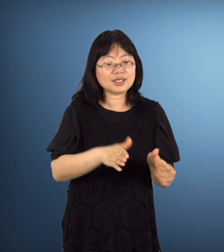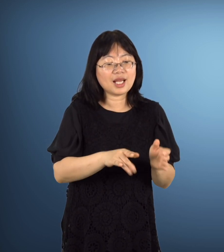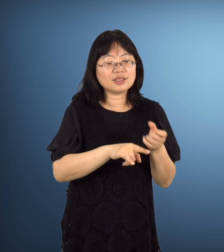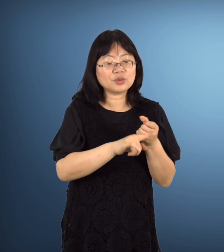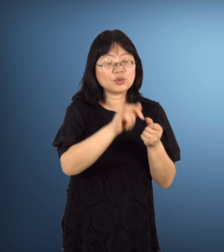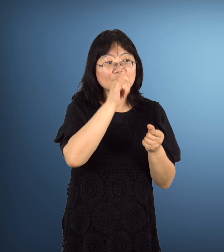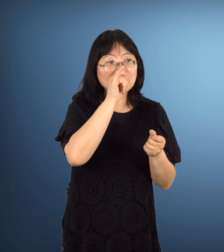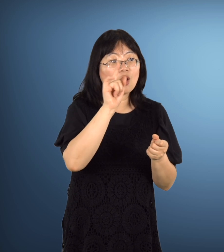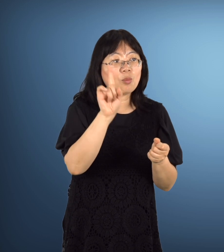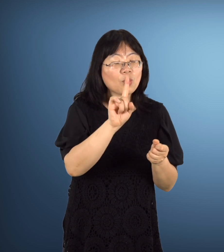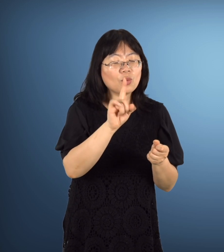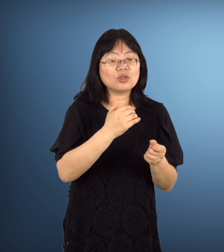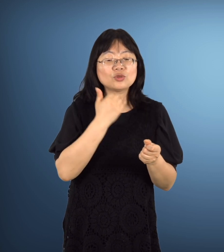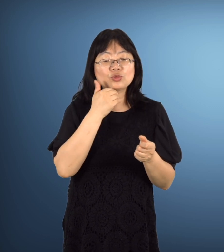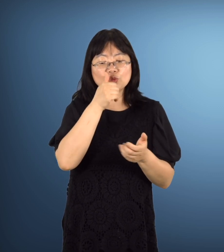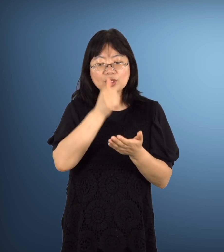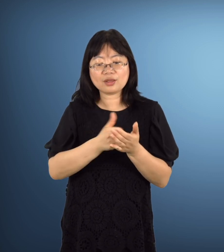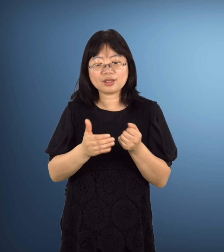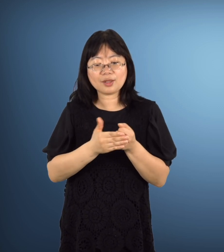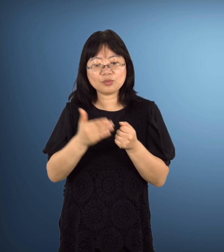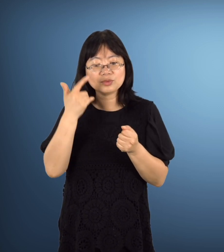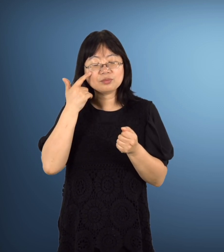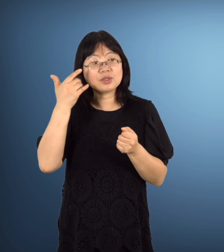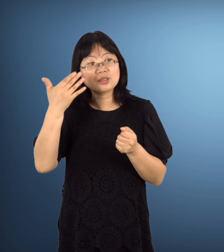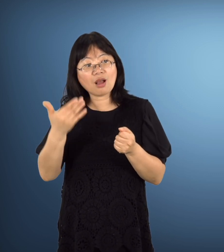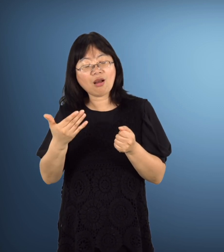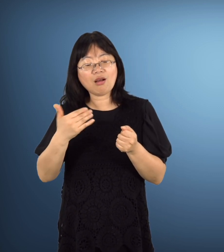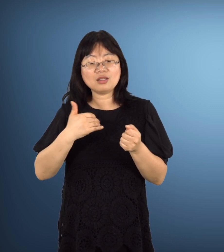것이 누구의 죄로 인함이니까?